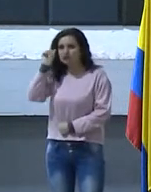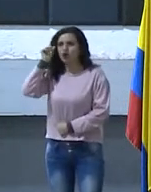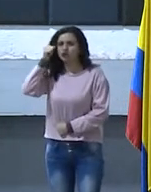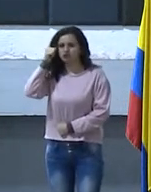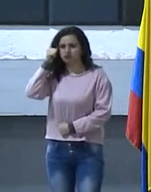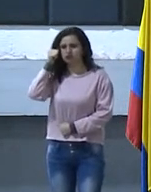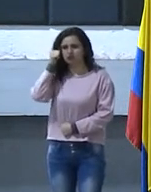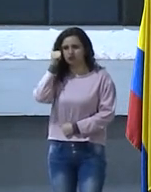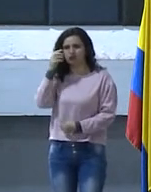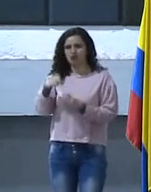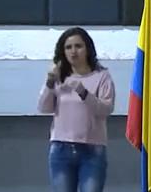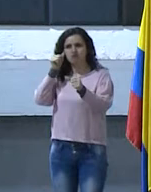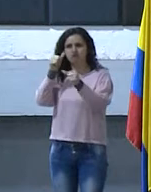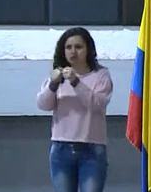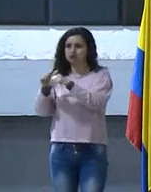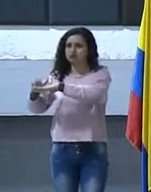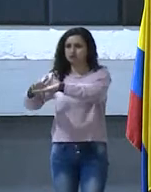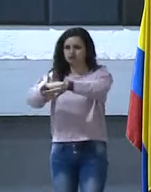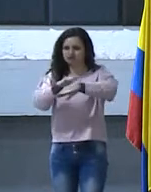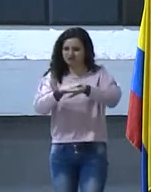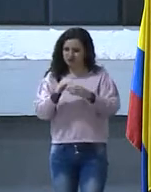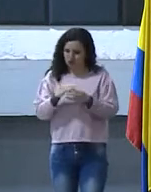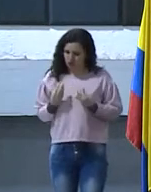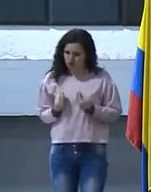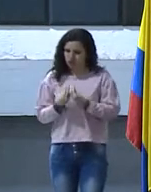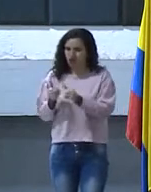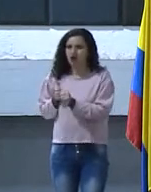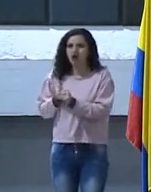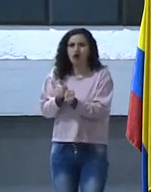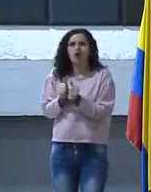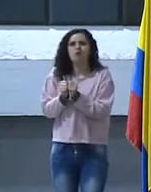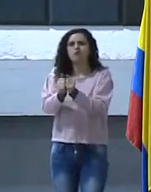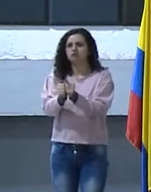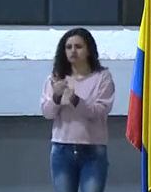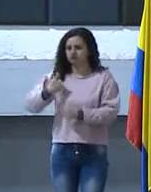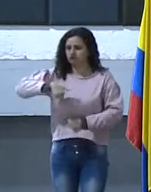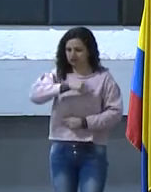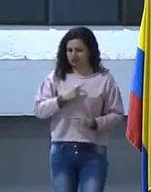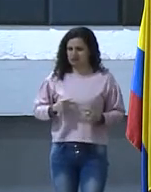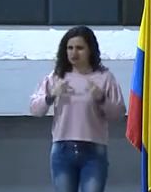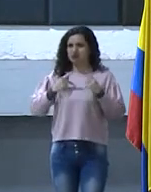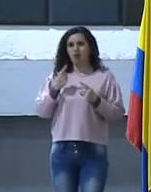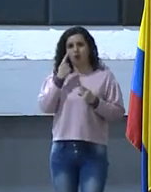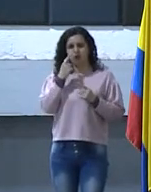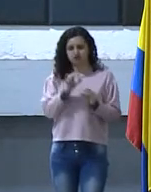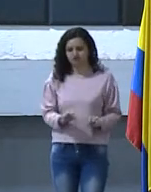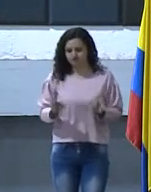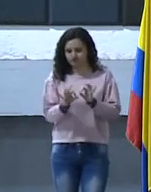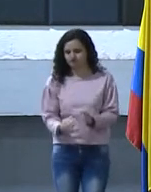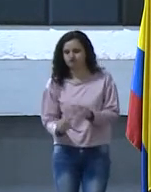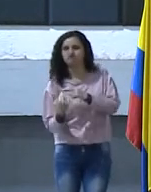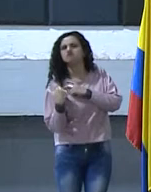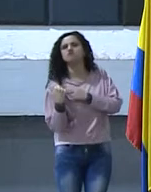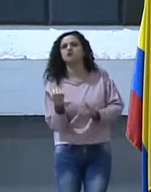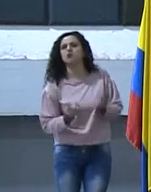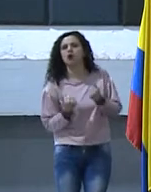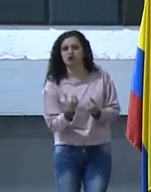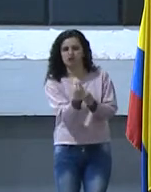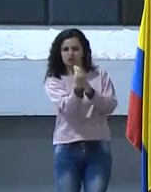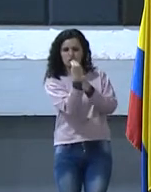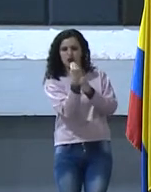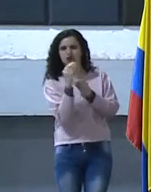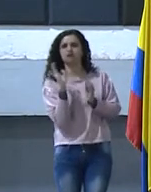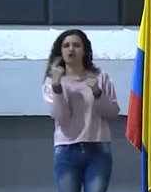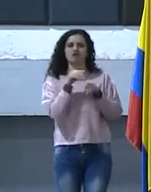combinamos a acompañar nuestra existencia con la responsabilidad de formarnos y formar